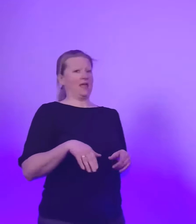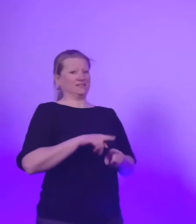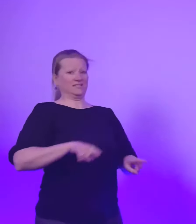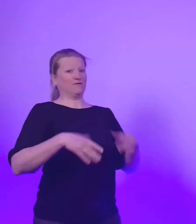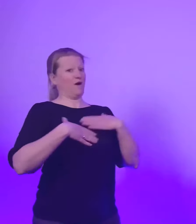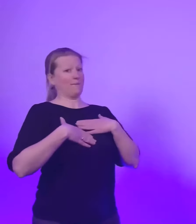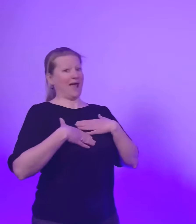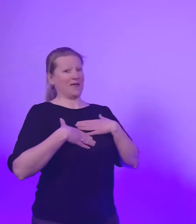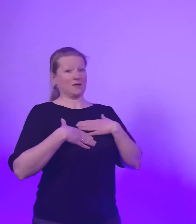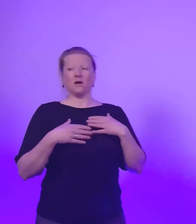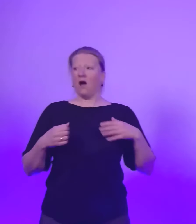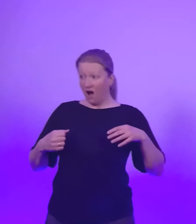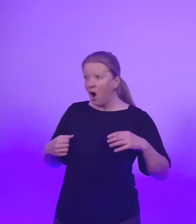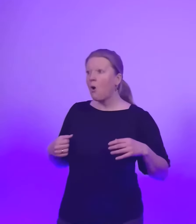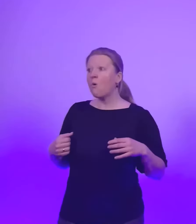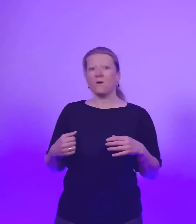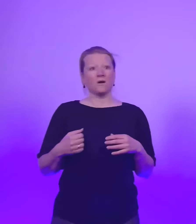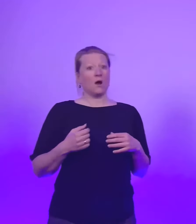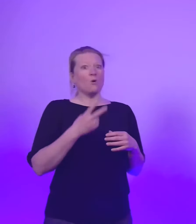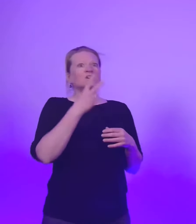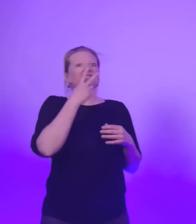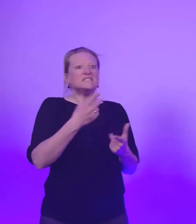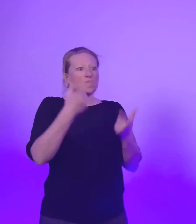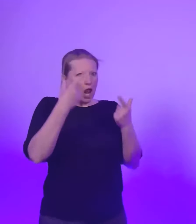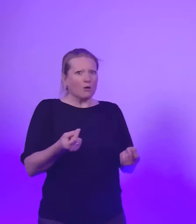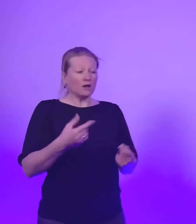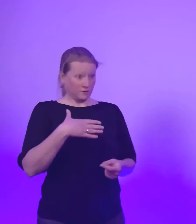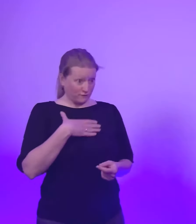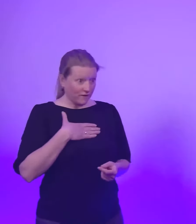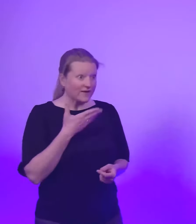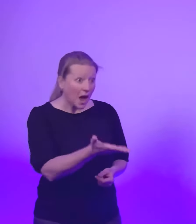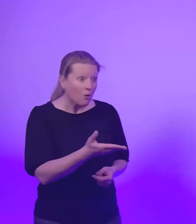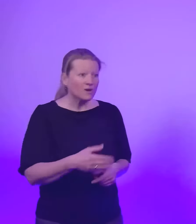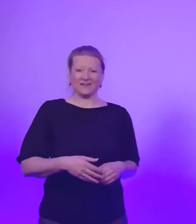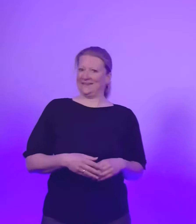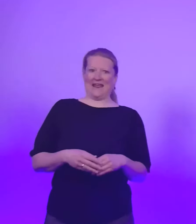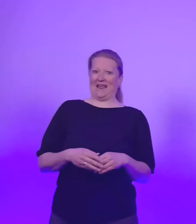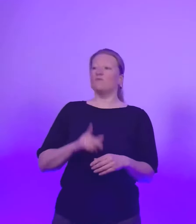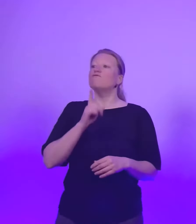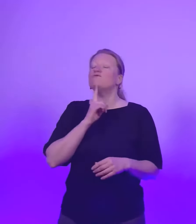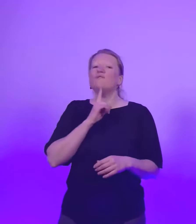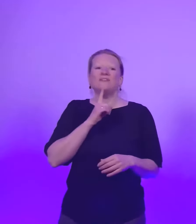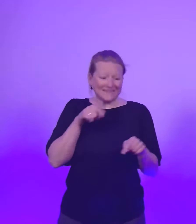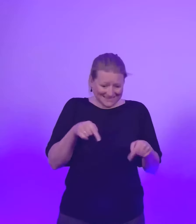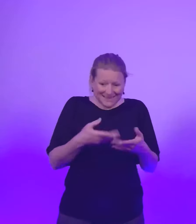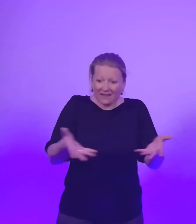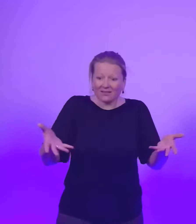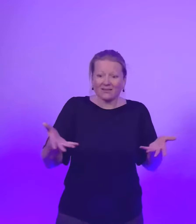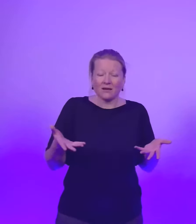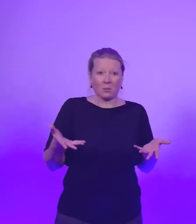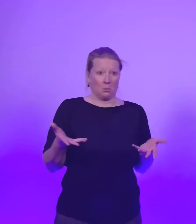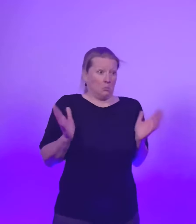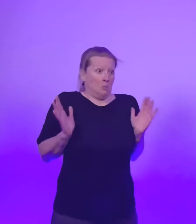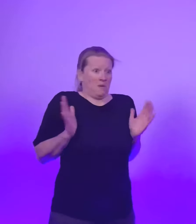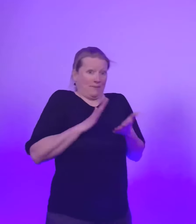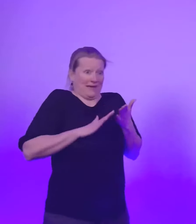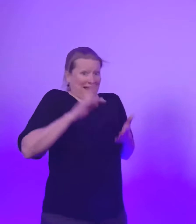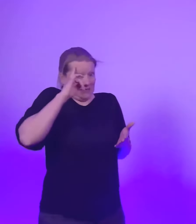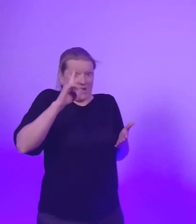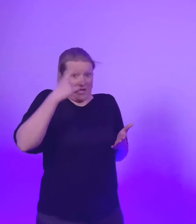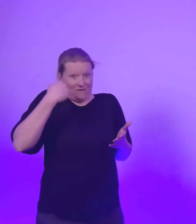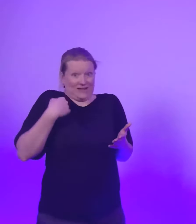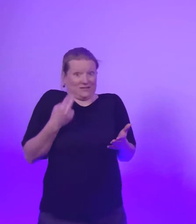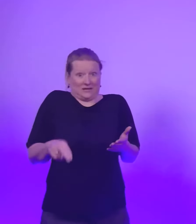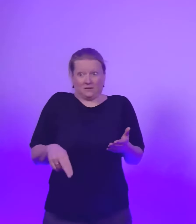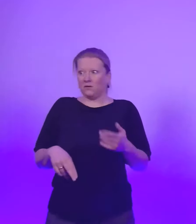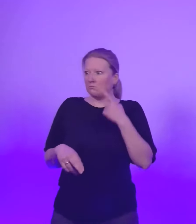mij. Oh? Nee, maar het ziet er wel heel leuk uit. Is het van jou? Nee, maar van wie is dit dan? Geen idee. Ik weet het niet. Oh, ik